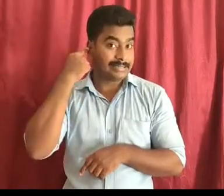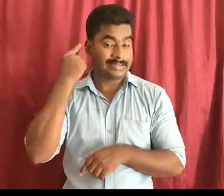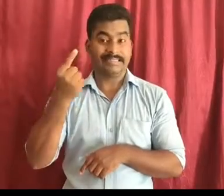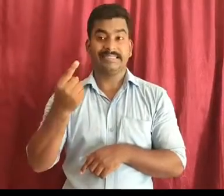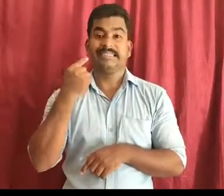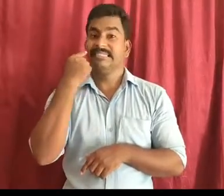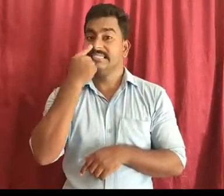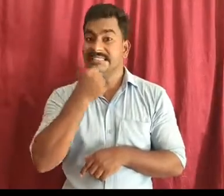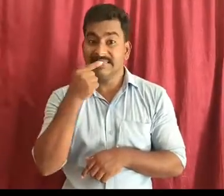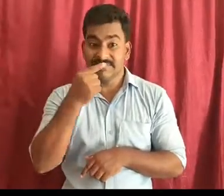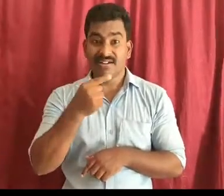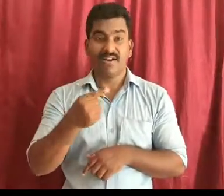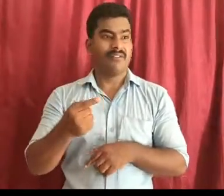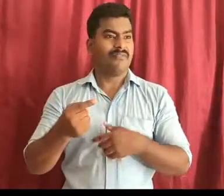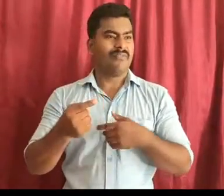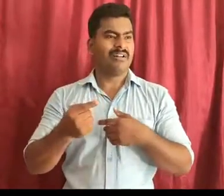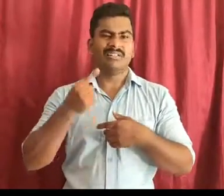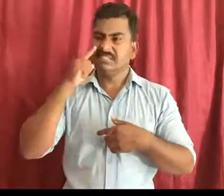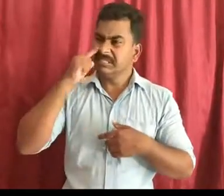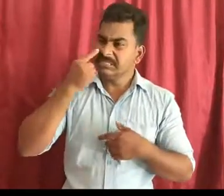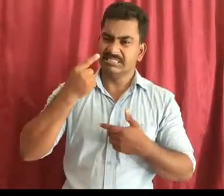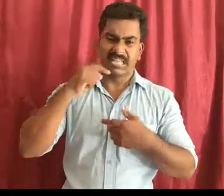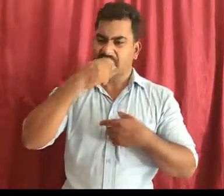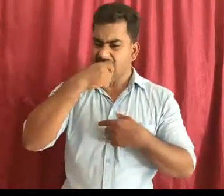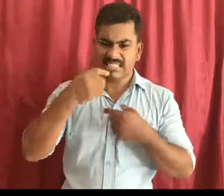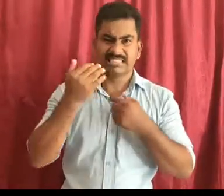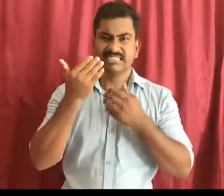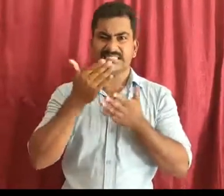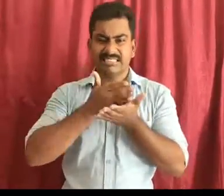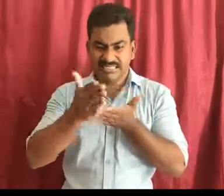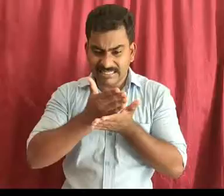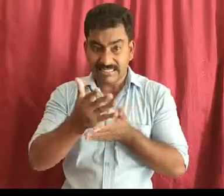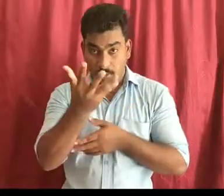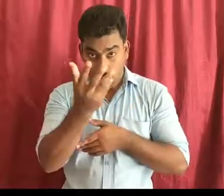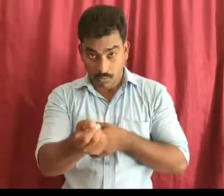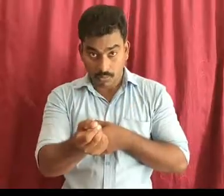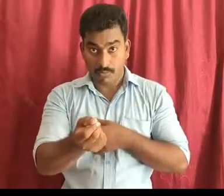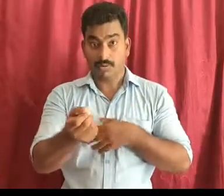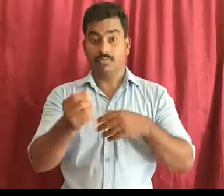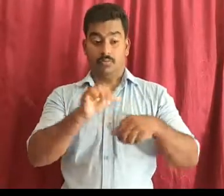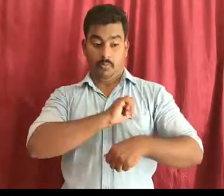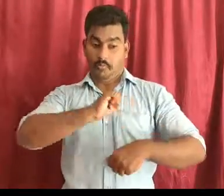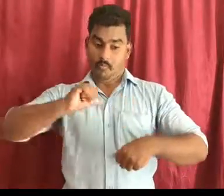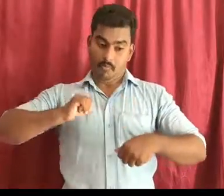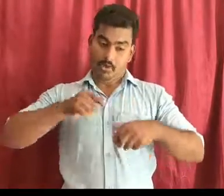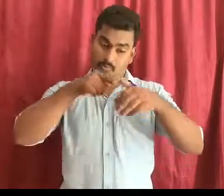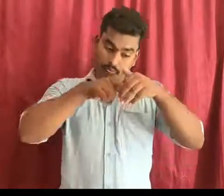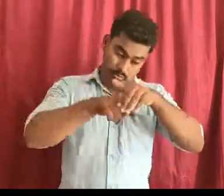മൂക്കോ കണ്ണോ ചെവിയോ വായോ വൃത്തിയാക്കാൻ ശുചിമുറി ഉപയോഗിക്കുക.